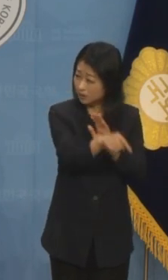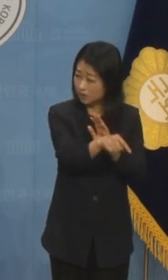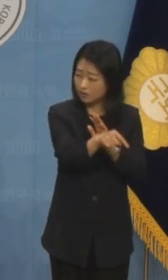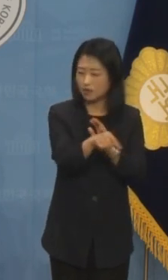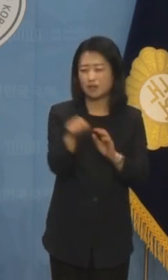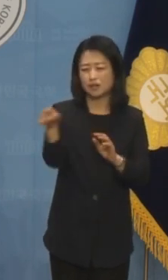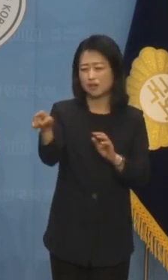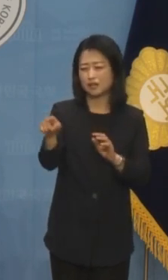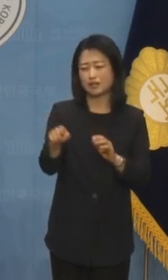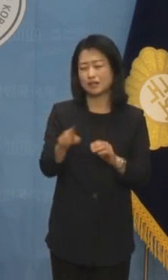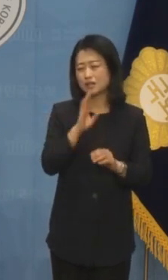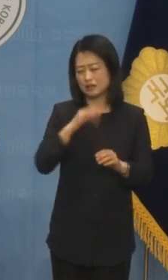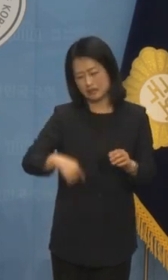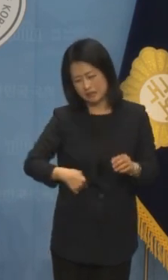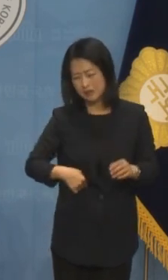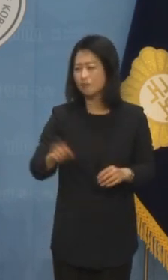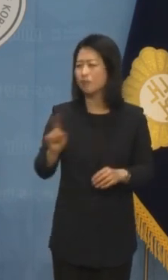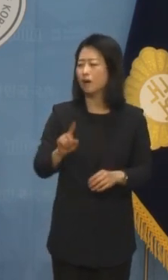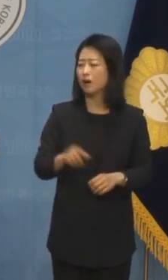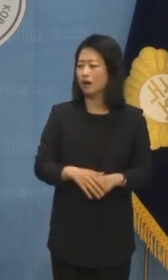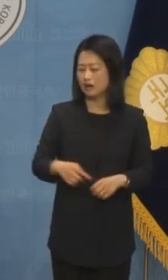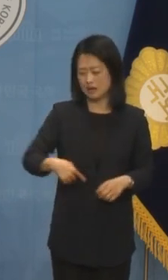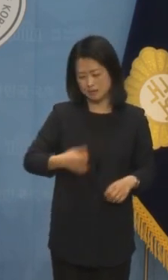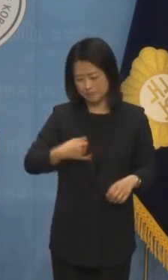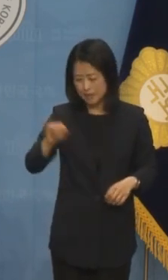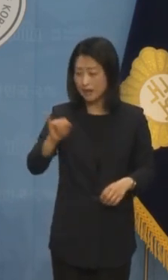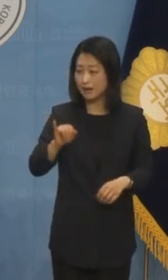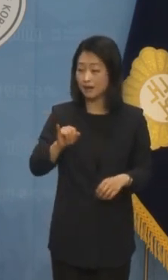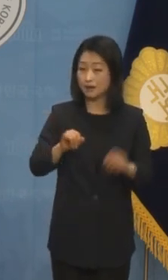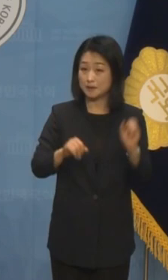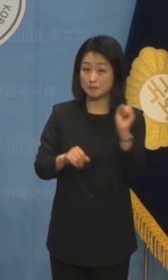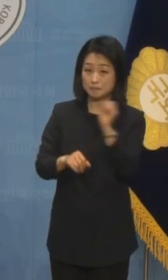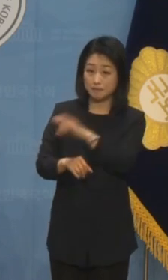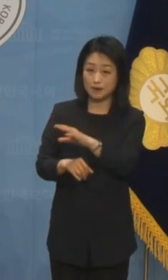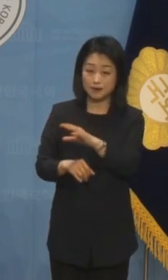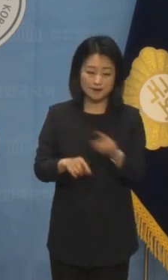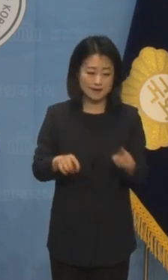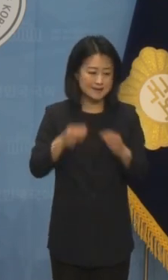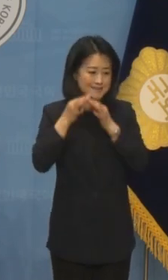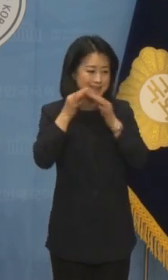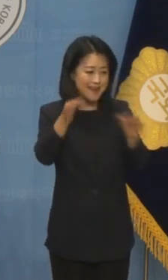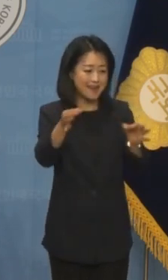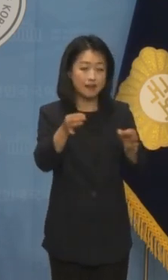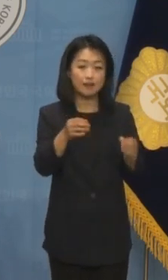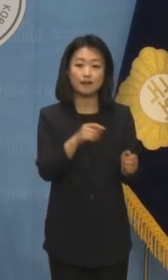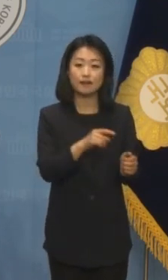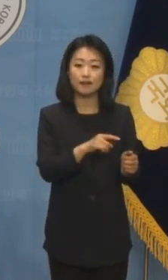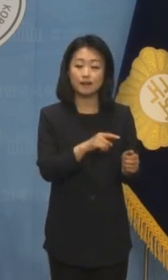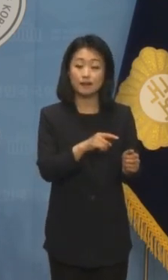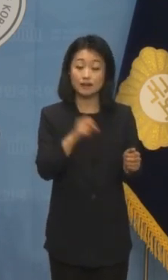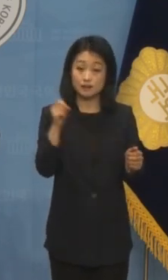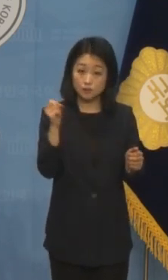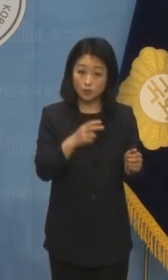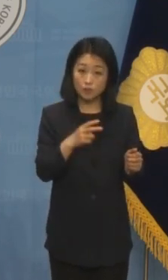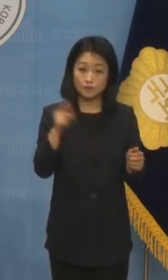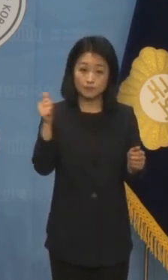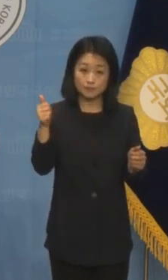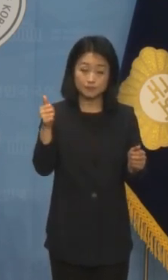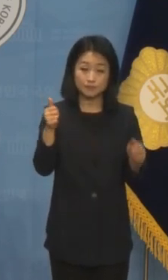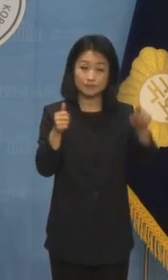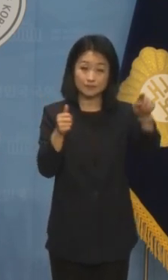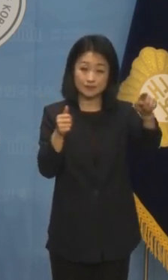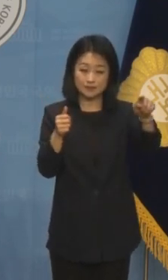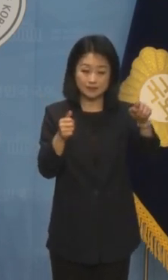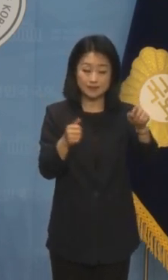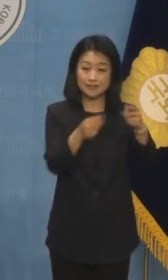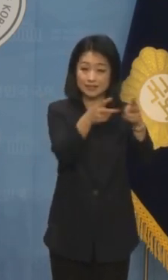할 짓이 아니다. 라고 말을 하니 임대인은 과음을 지르고 고성을 높였습니다. 그래서 그 고인은 그